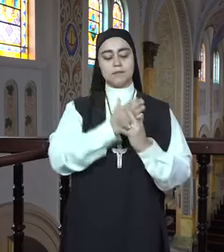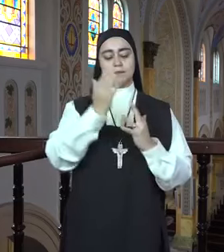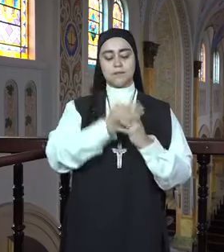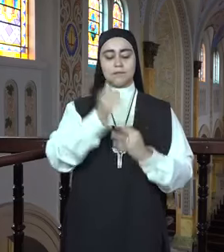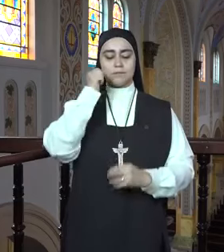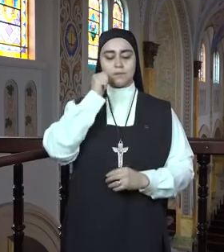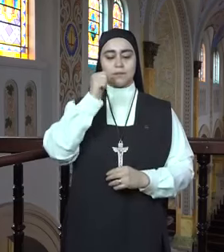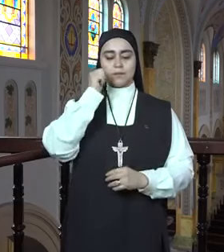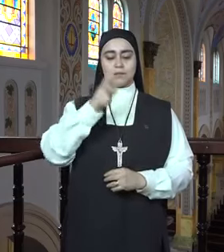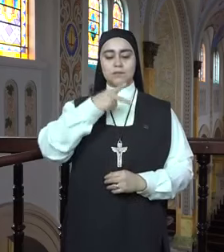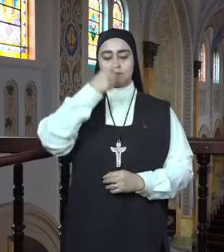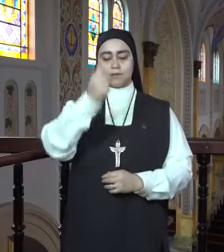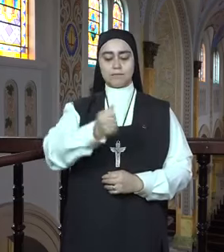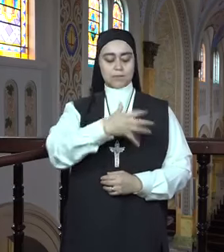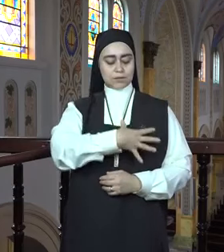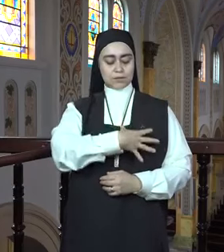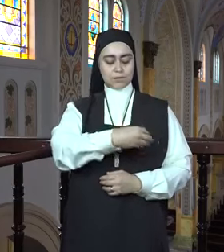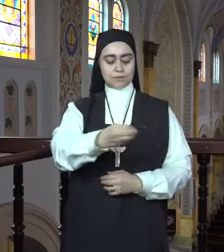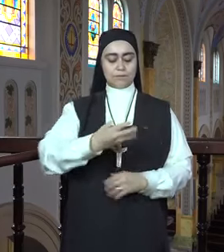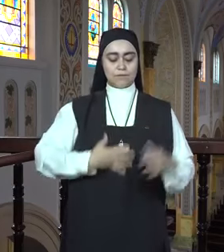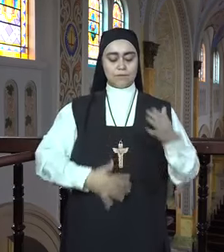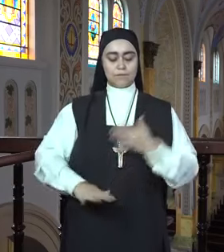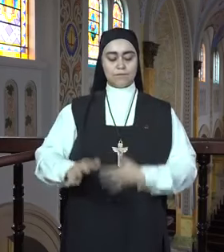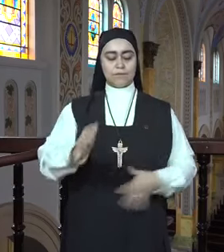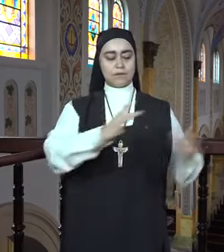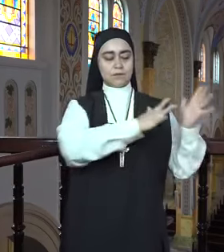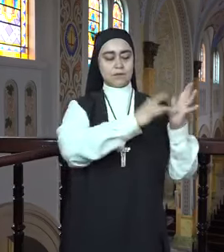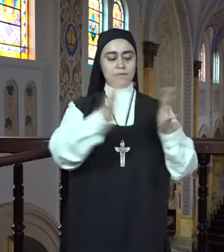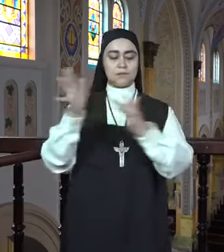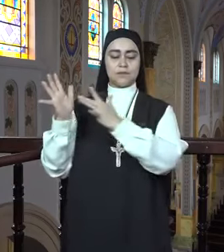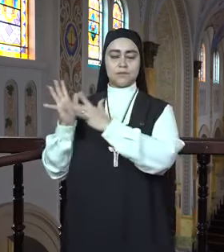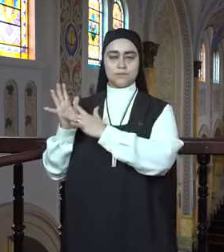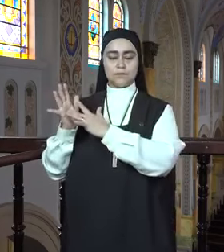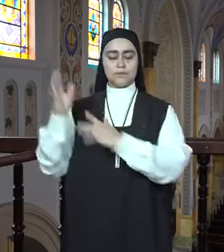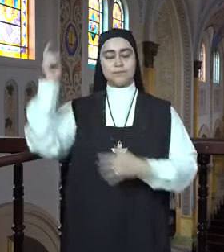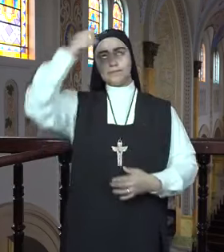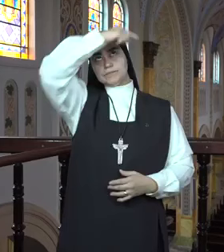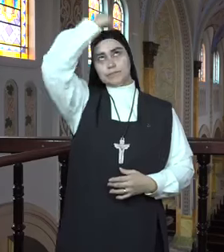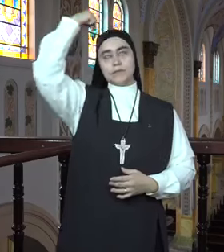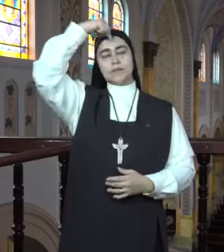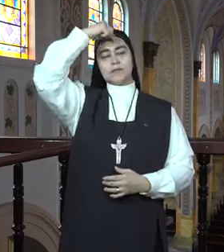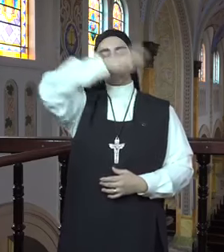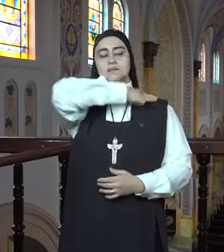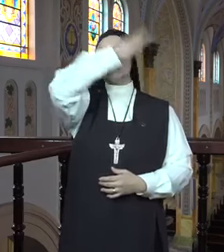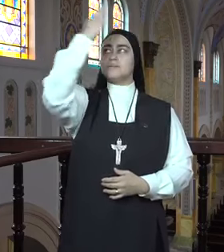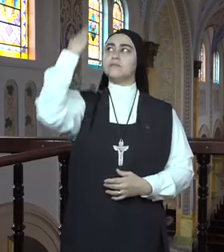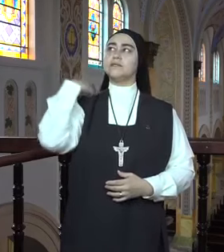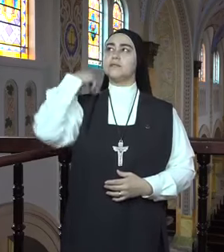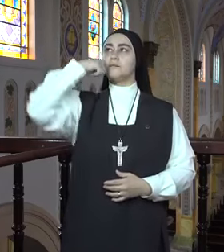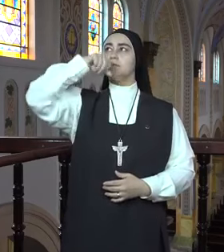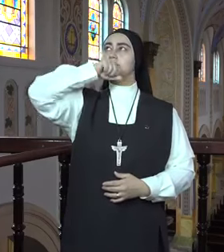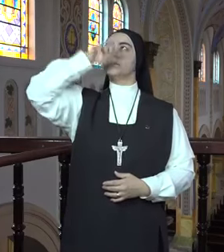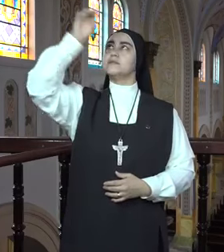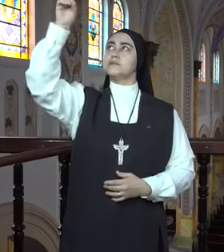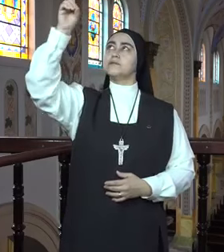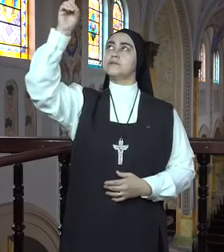as mulheres, e bendito é o fruto do vosso ventre, Jesus. Santa Maria, Mãe de Deus,